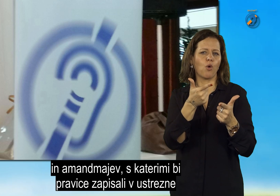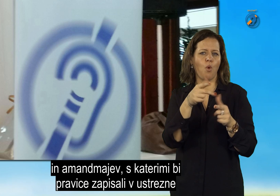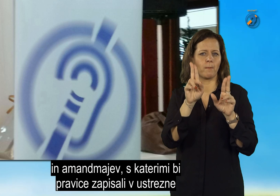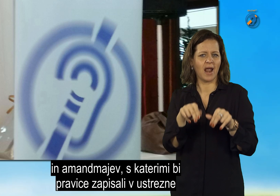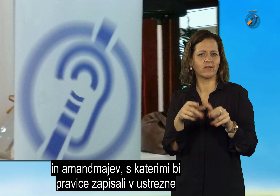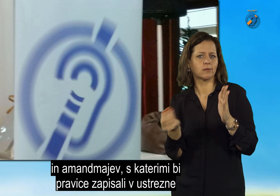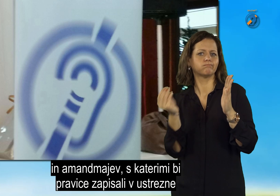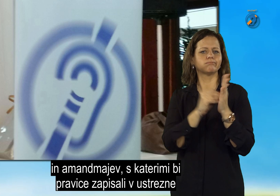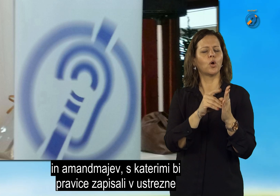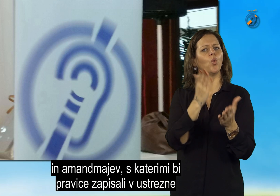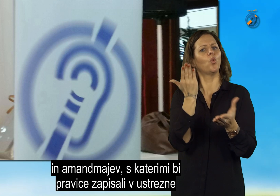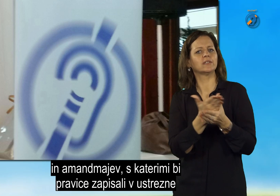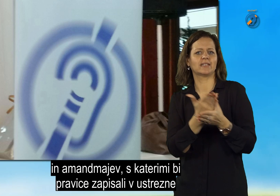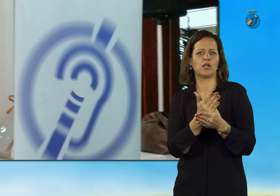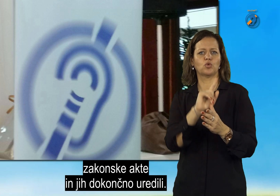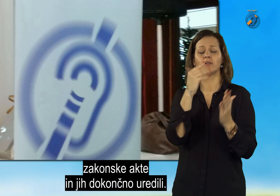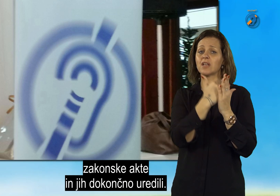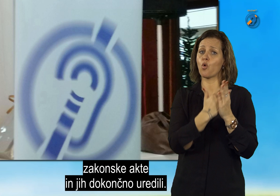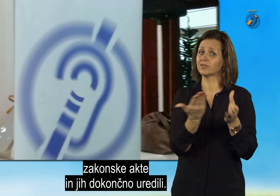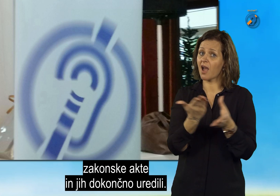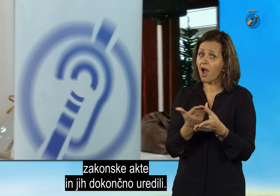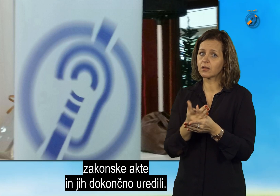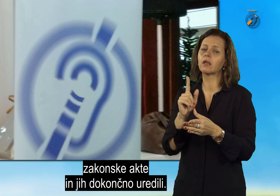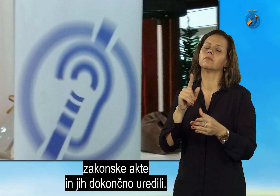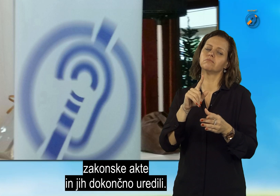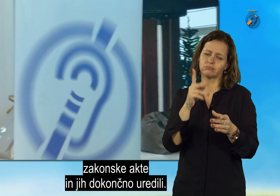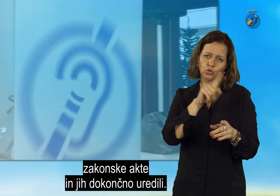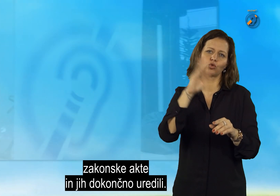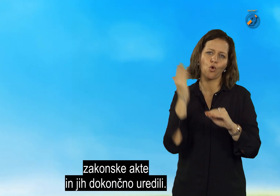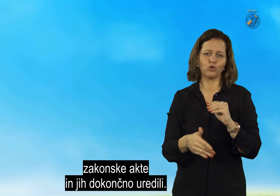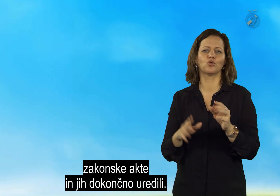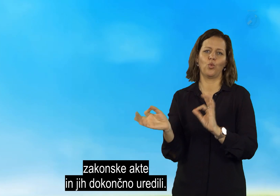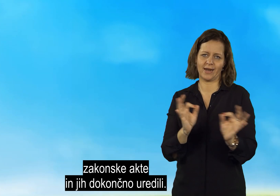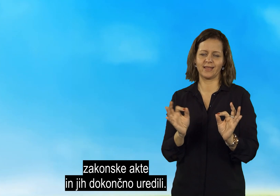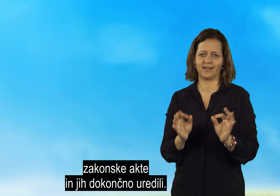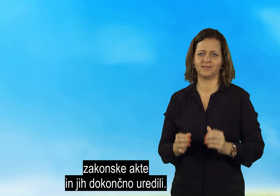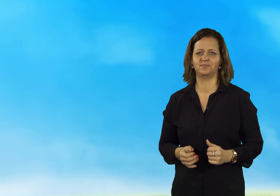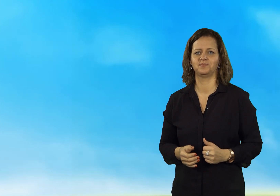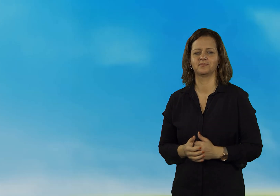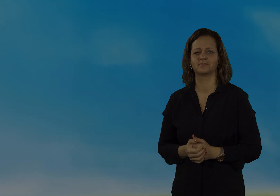pravice zapisali v ustrezne zakonske akte in jih dokončno uredili.